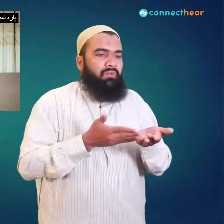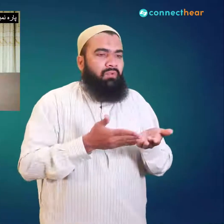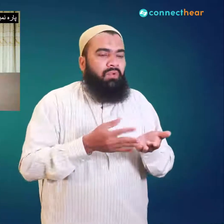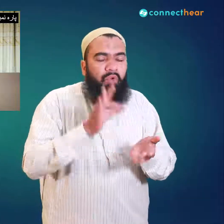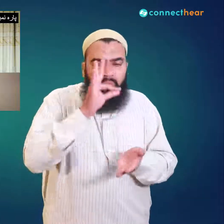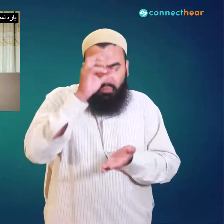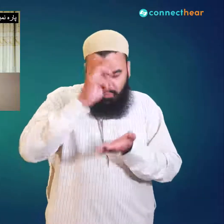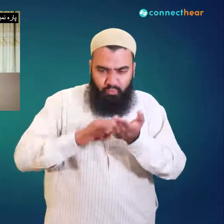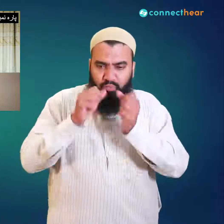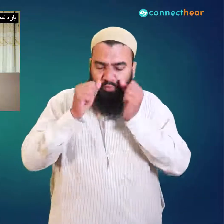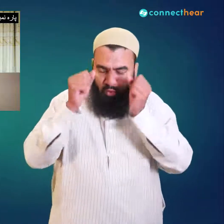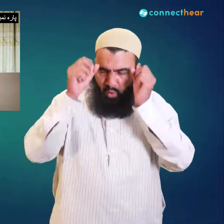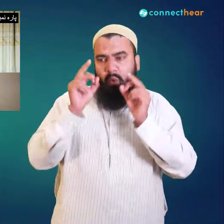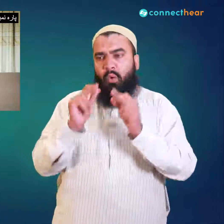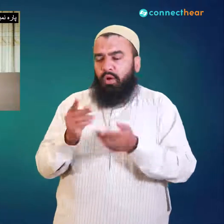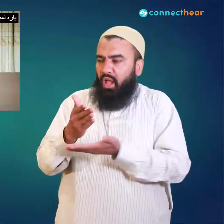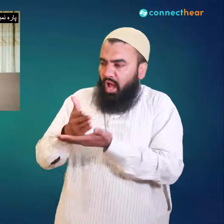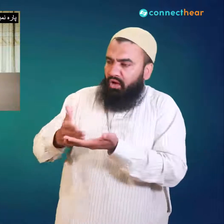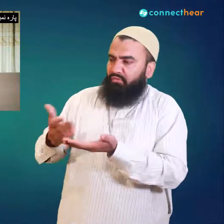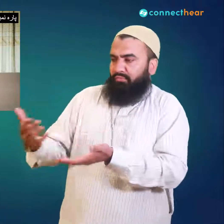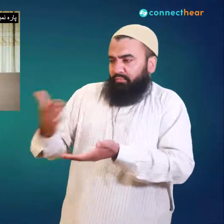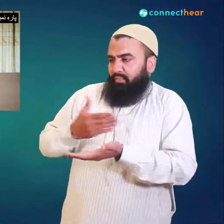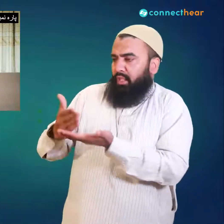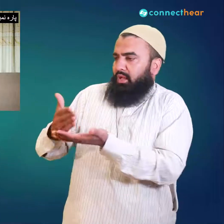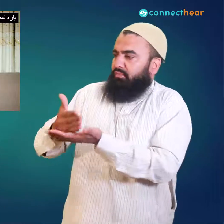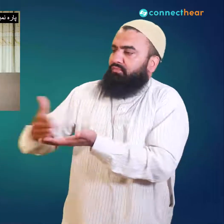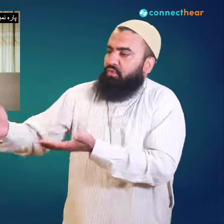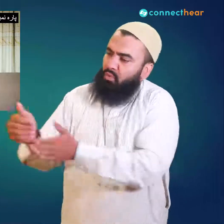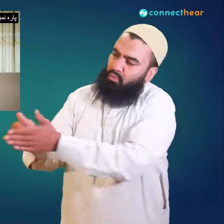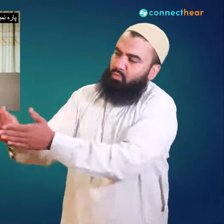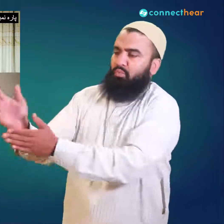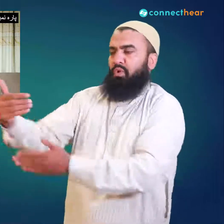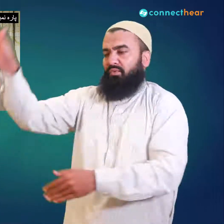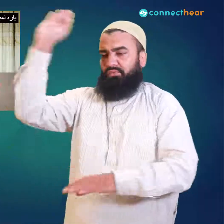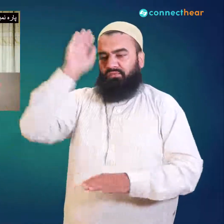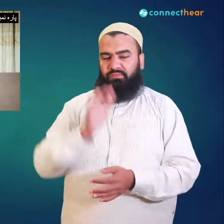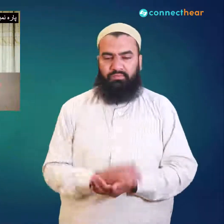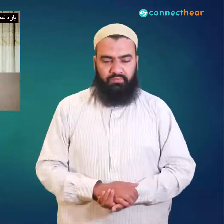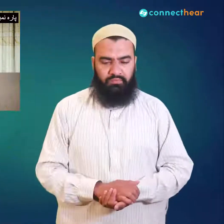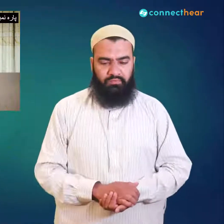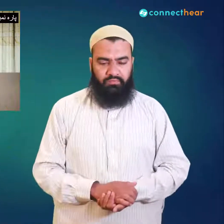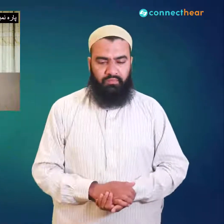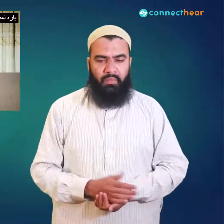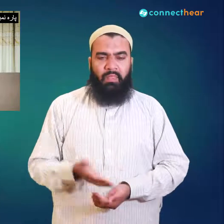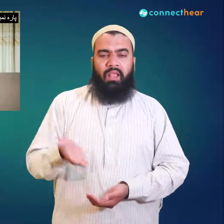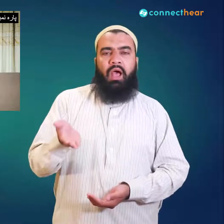آیت نمبر 107، والذین اتخذوا مسجدا ضرارا۔